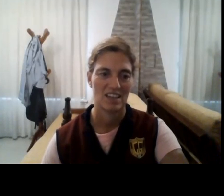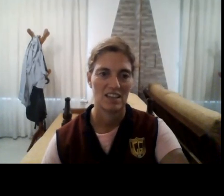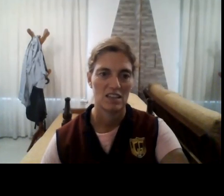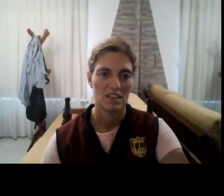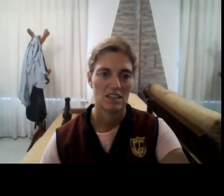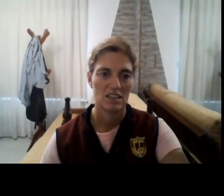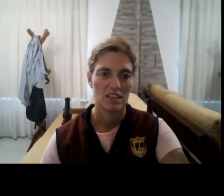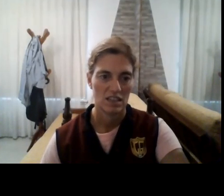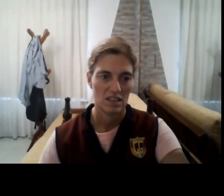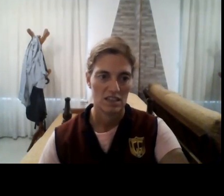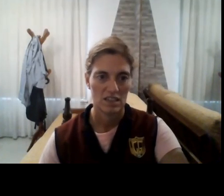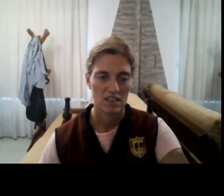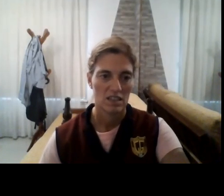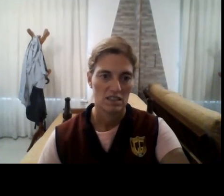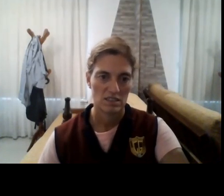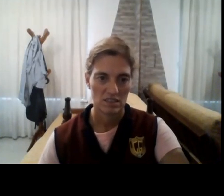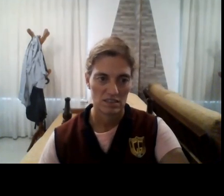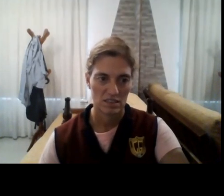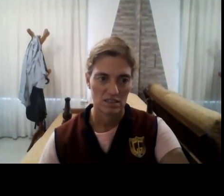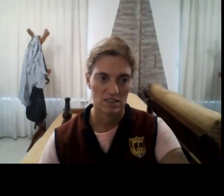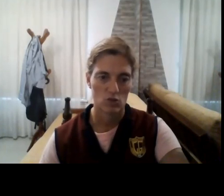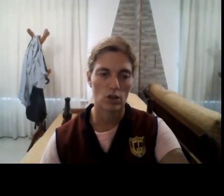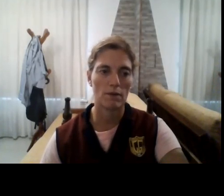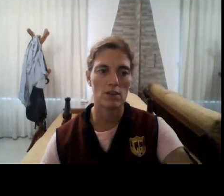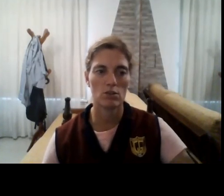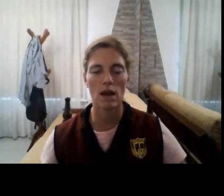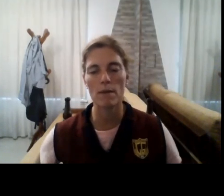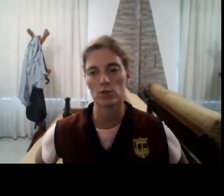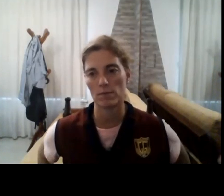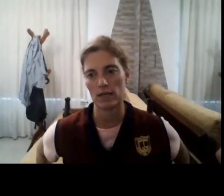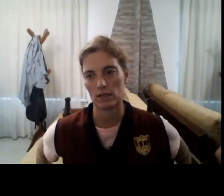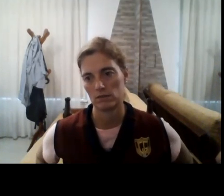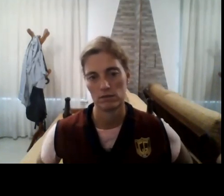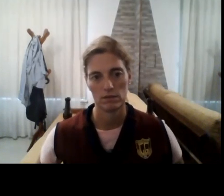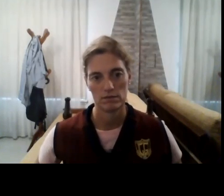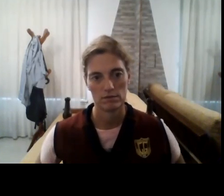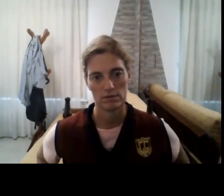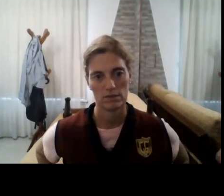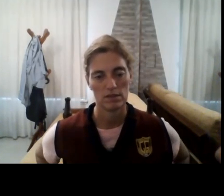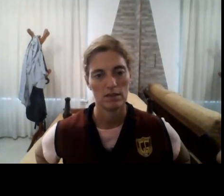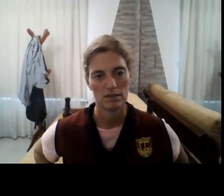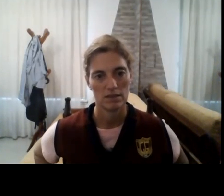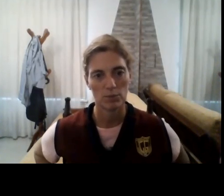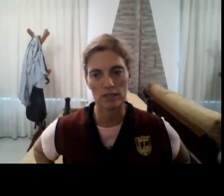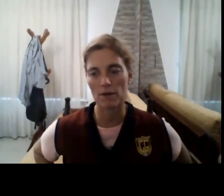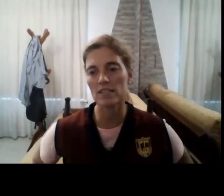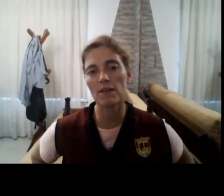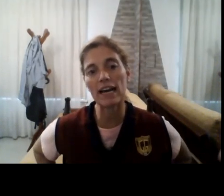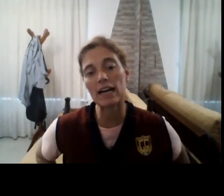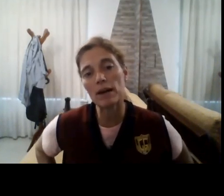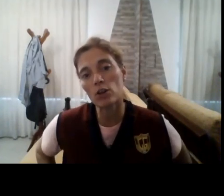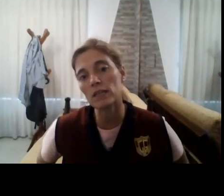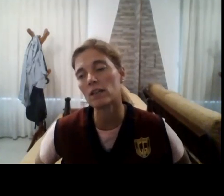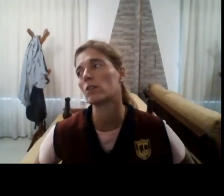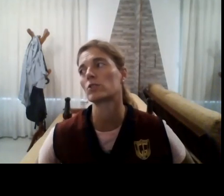habías bañado una sola vez. Vos la habíamos bañado con papá. Yo la baño una vez por semana. Claro. Porque a veces va a